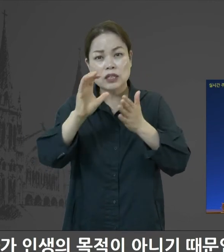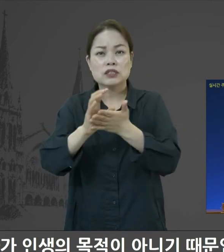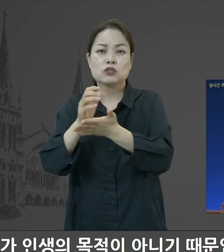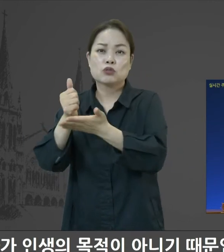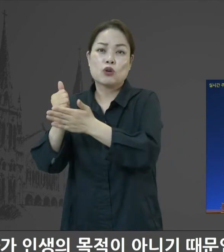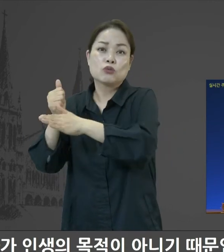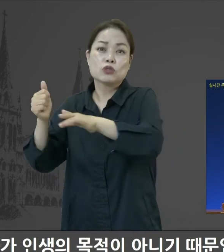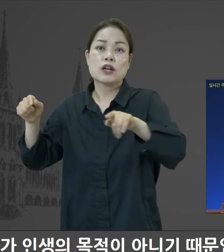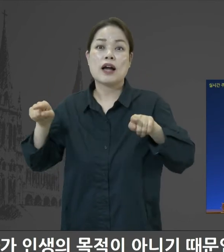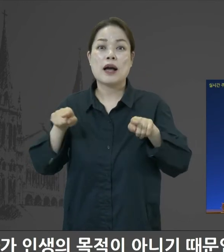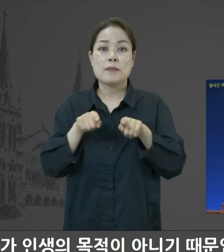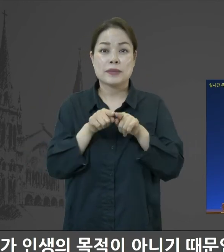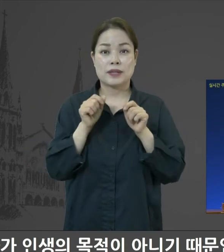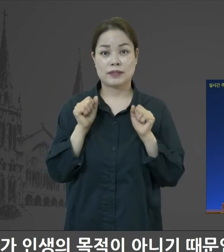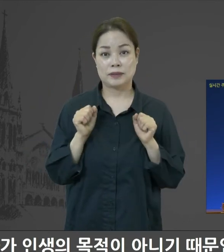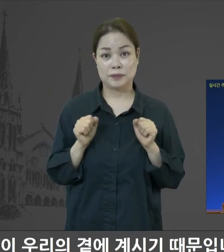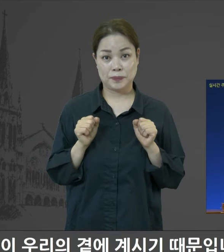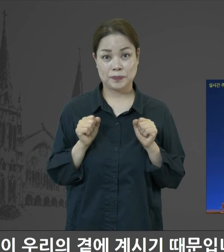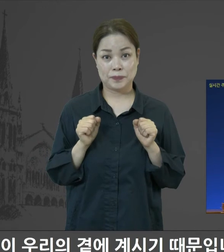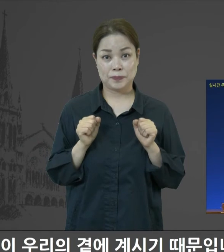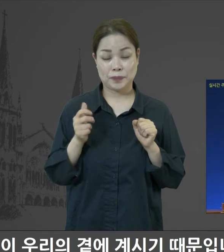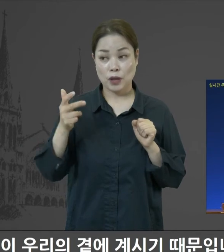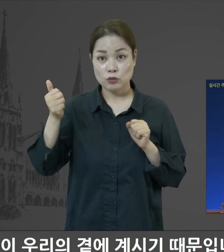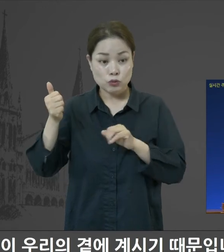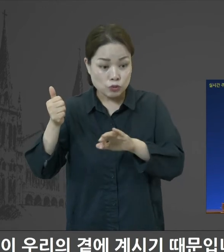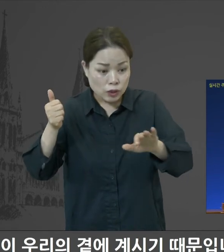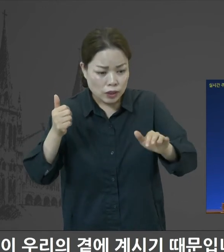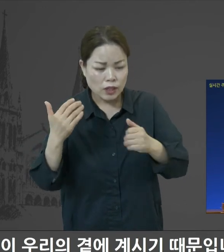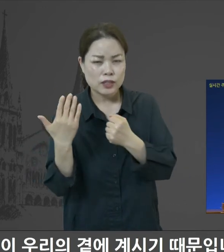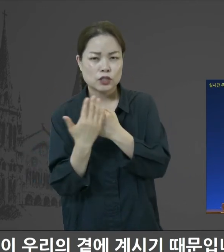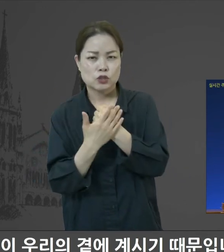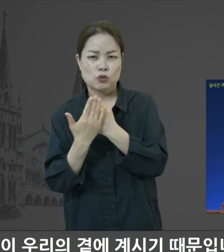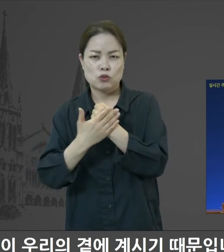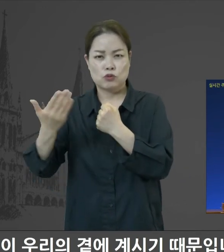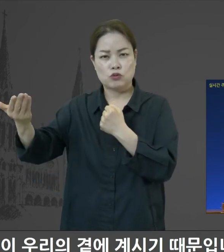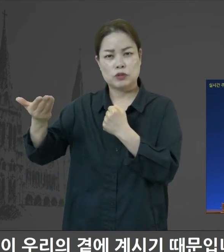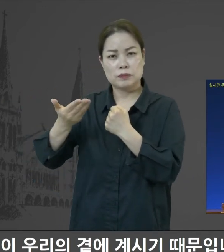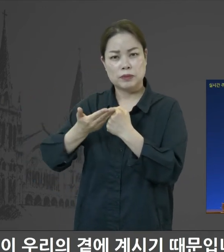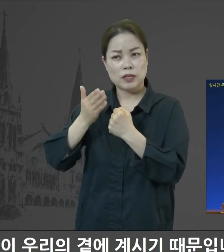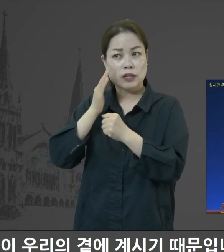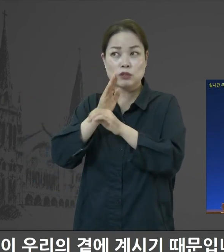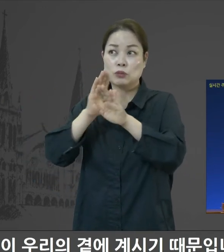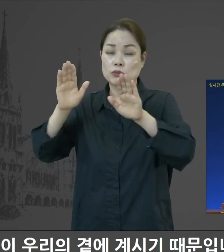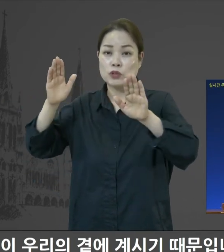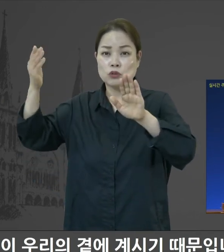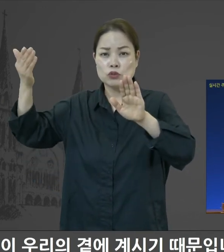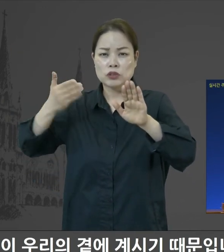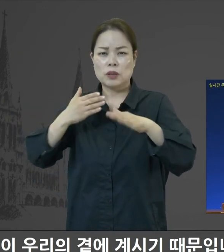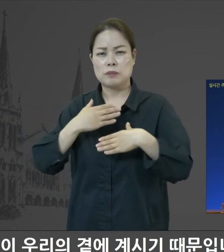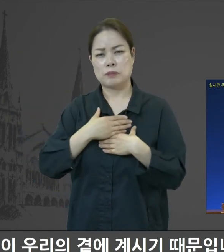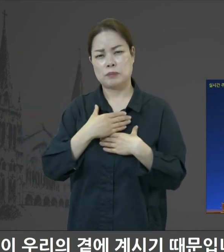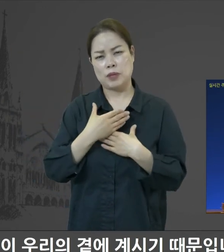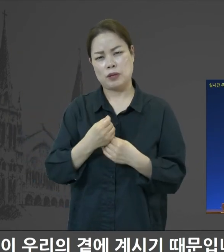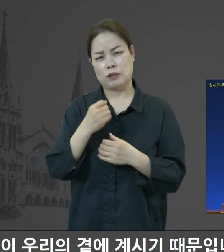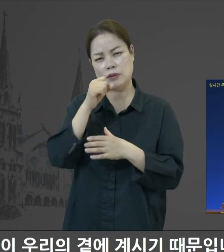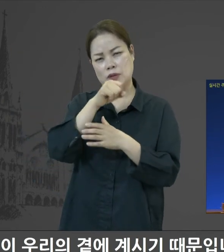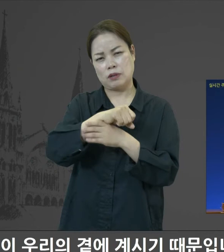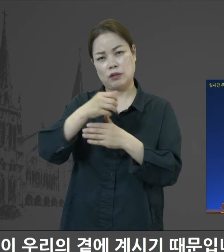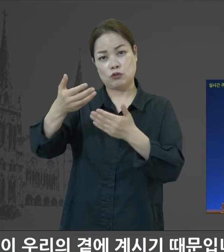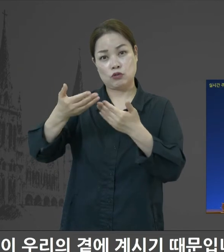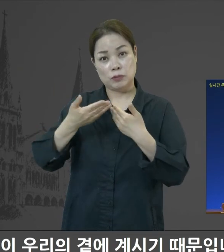그리스도께서 우리와 함께 계십니다. 주님이 우리에게 위로를 주십니다. 하늘로부터 내려오는 평안을 허락해